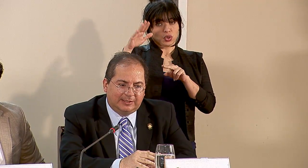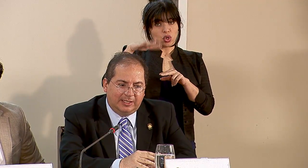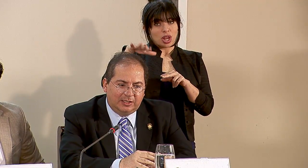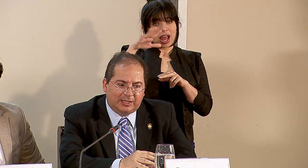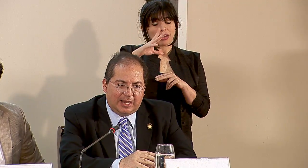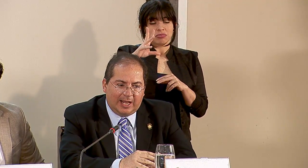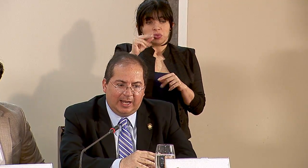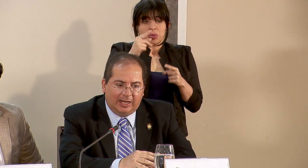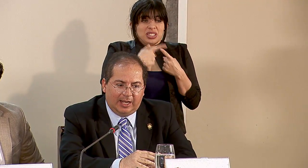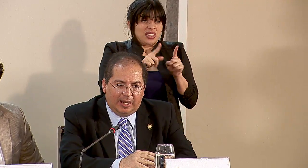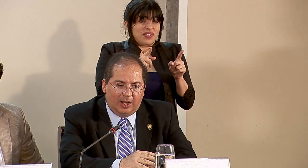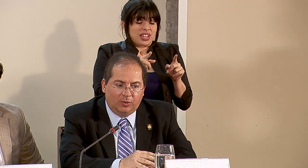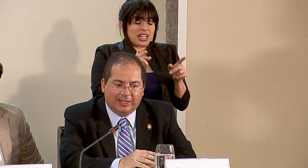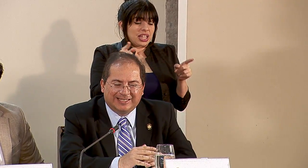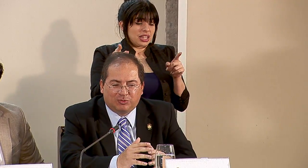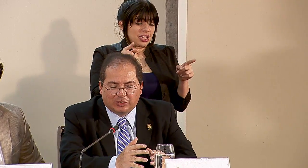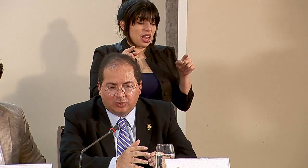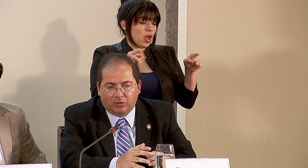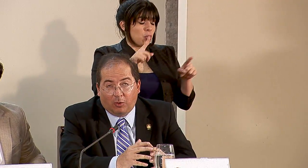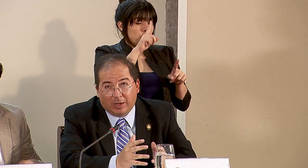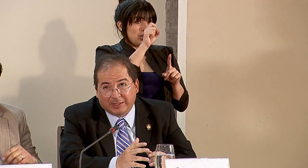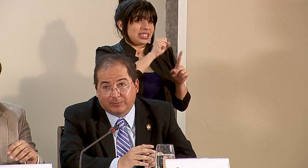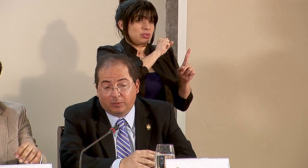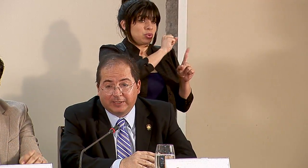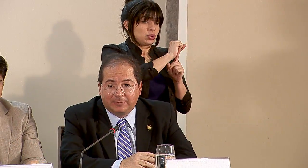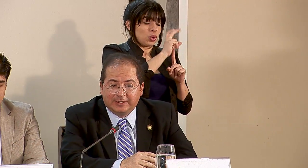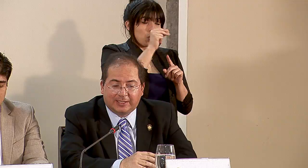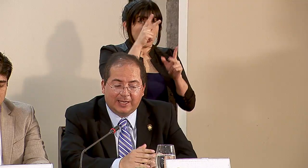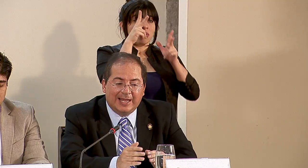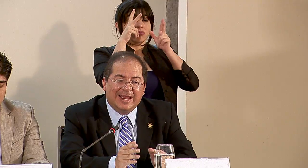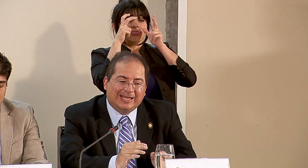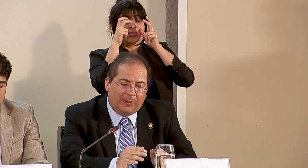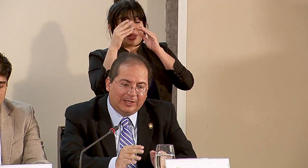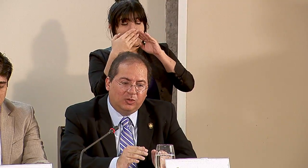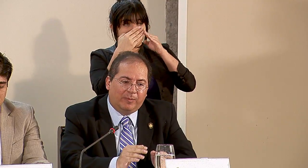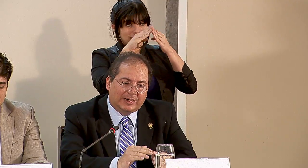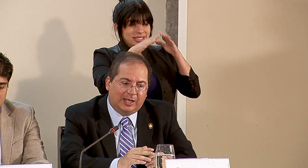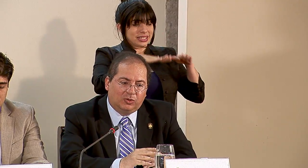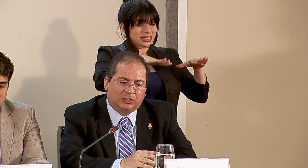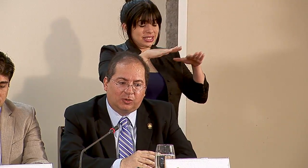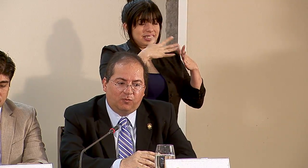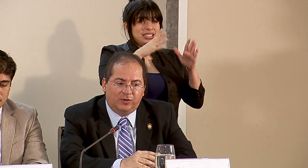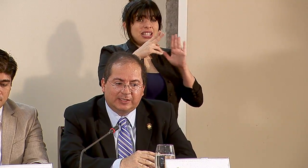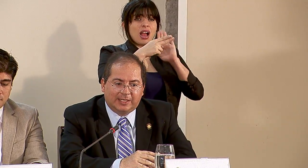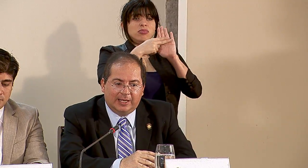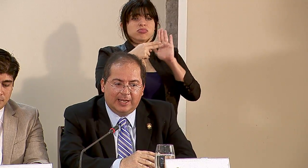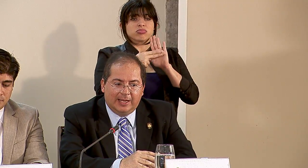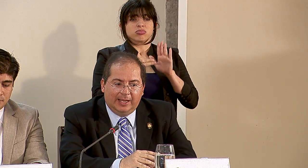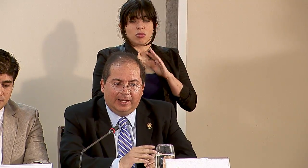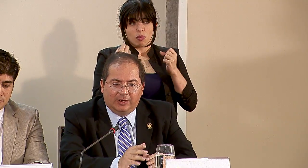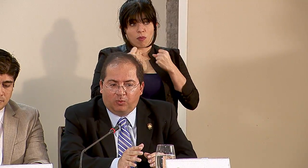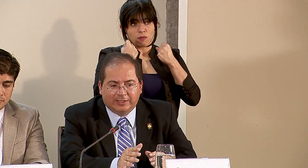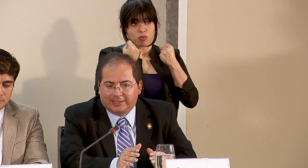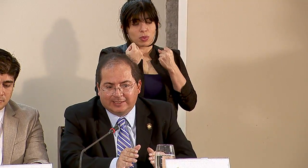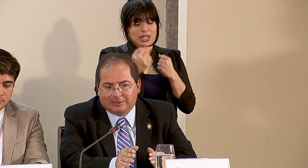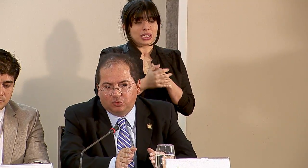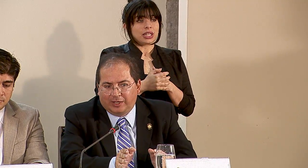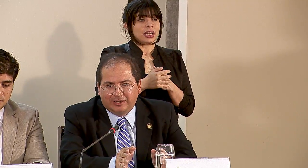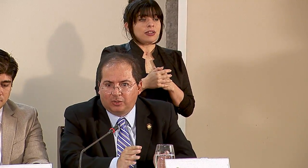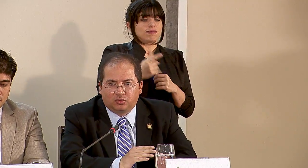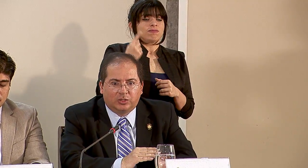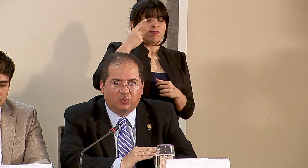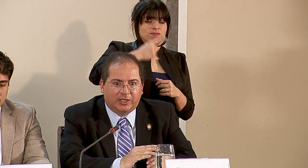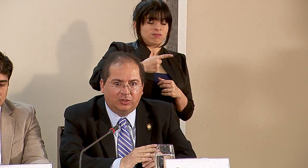no es distinta a una situación a una percepción pesimista que ha venido marcándose con fuerza en encuestas